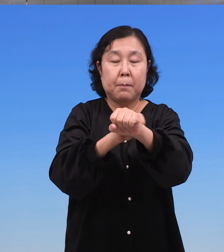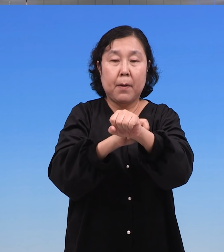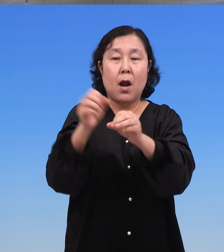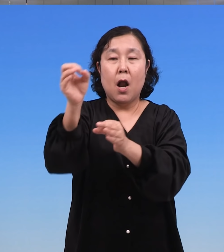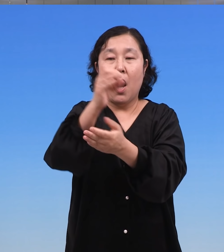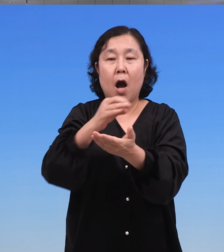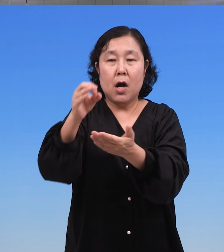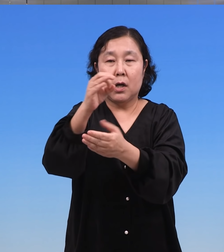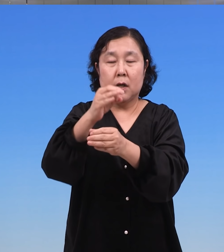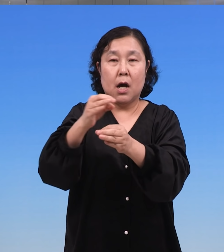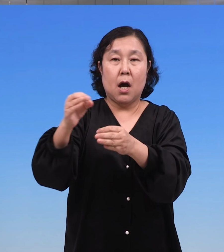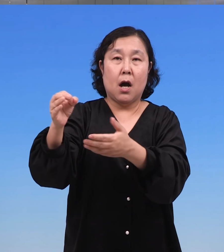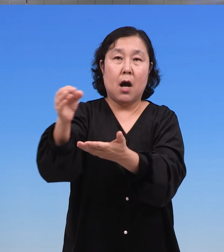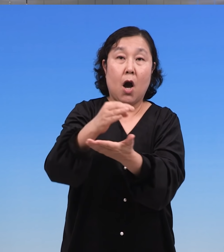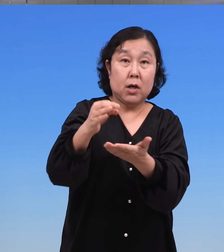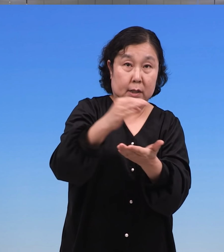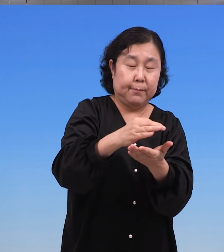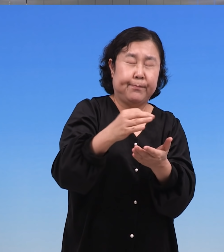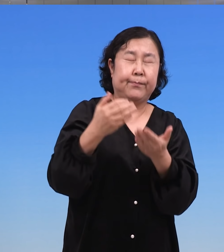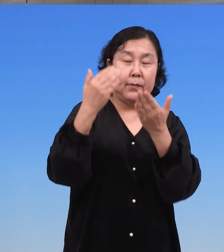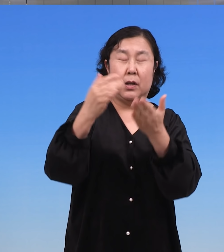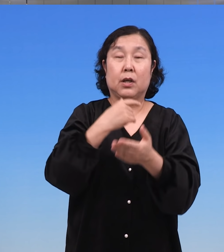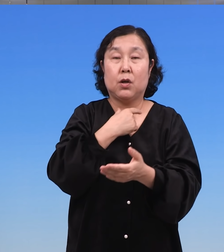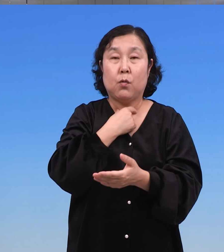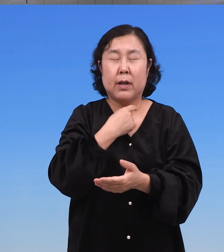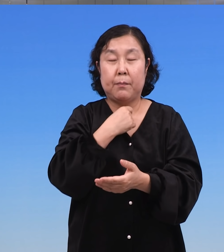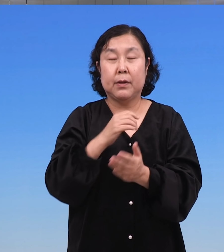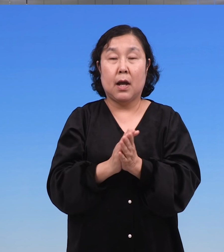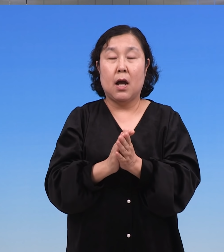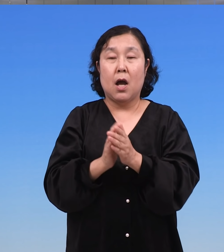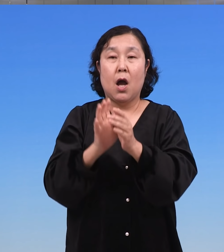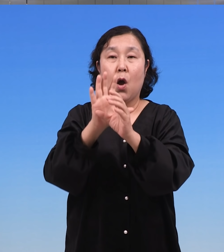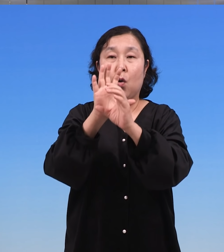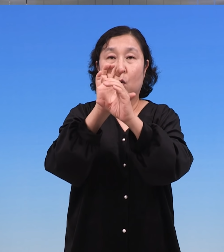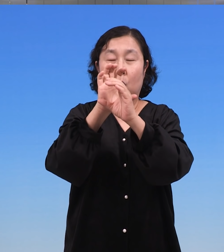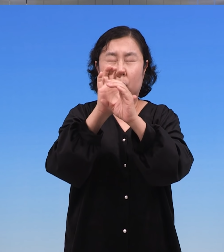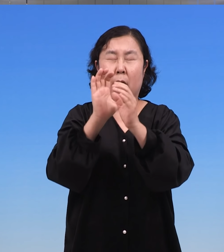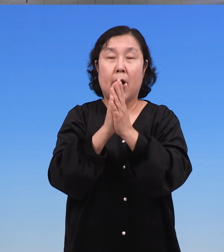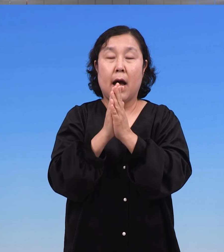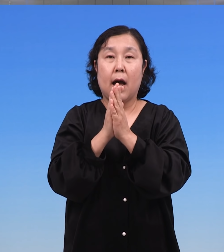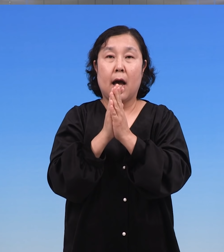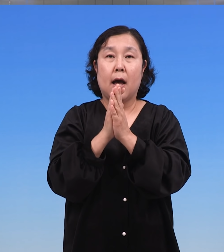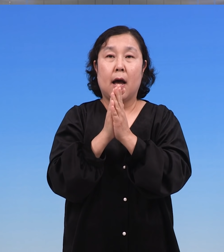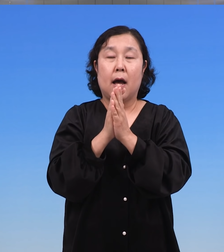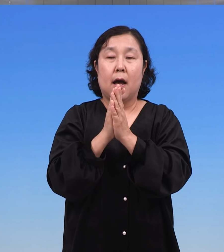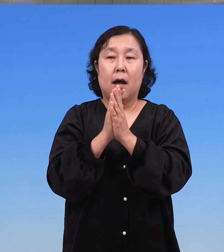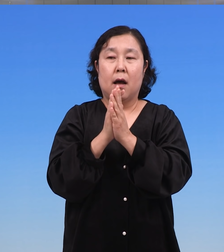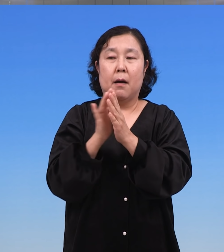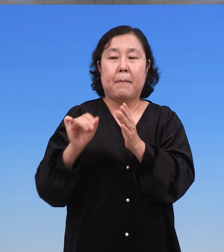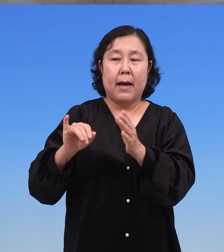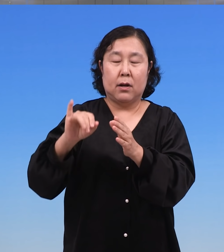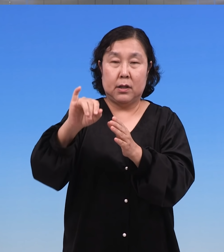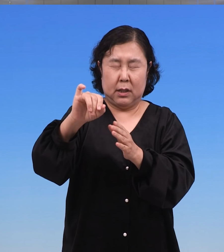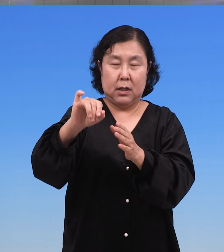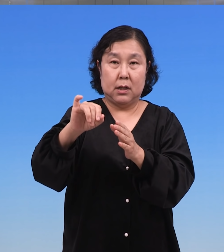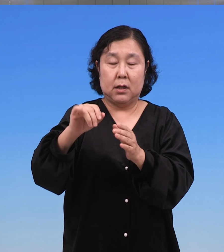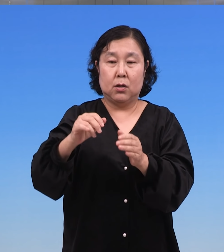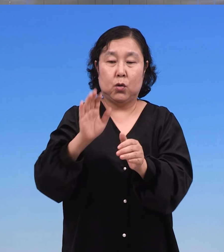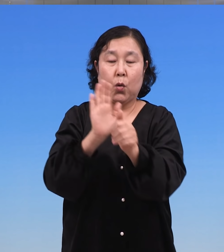가지 특별 헌금을 드리기를 원합니다. 하나는 코로나 바이러스 구호를 위한 특별 헌금이고요.